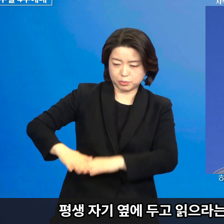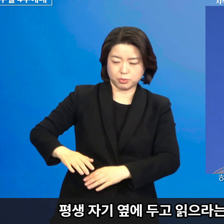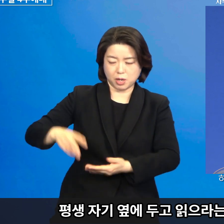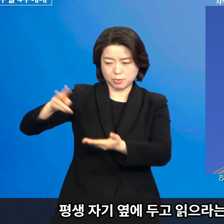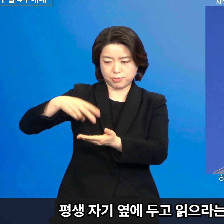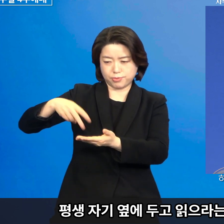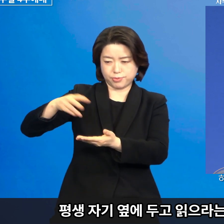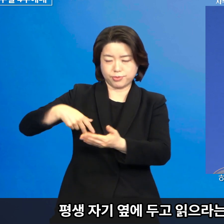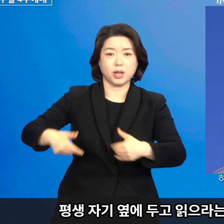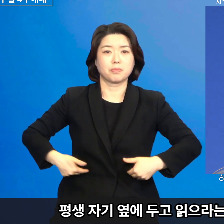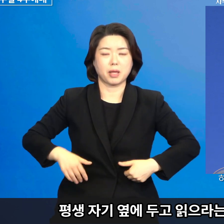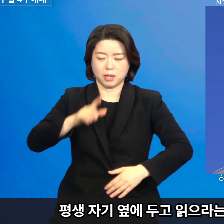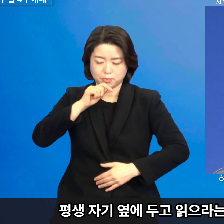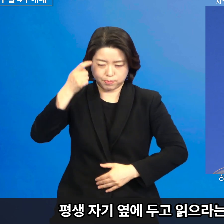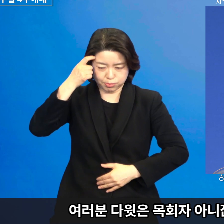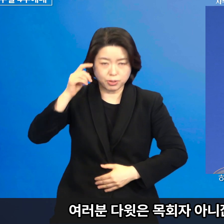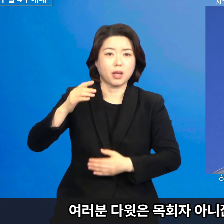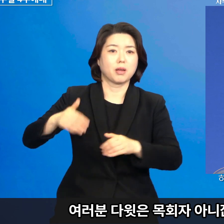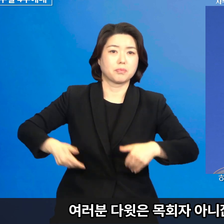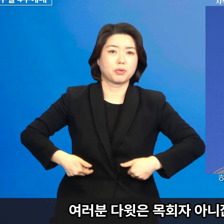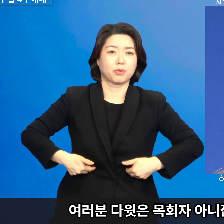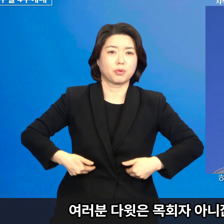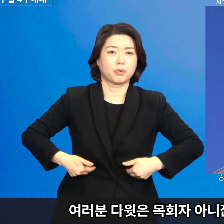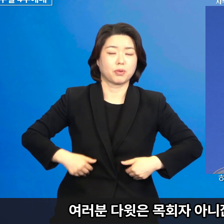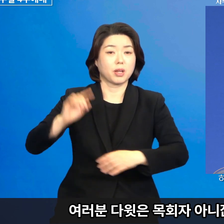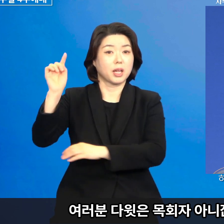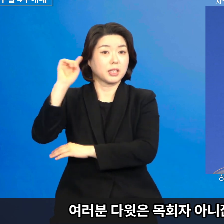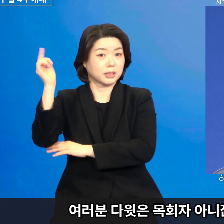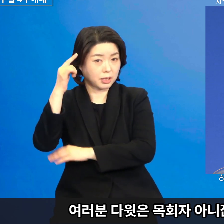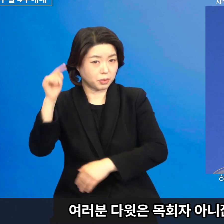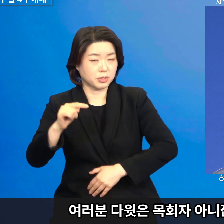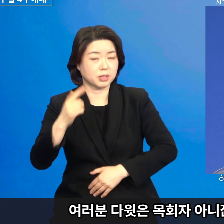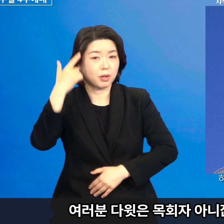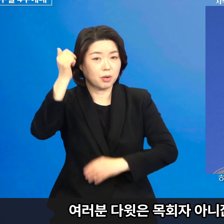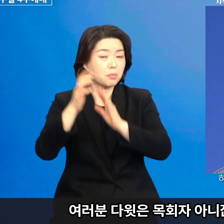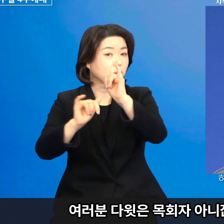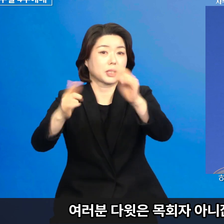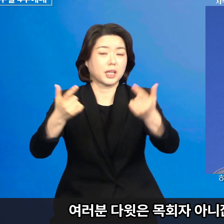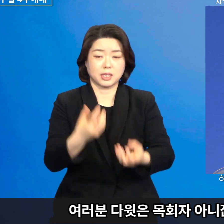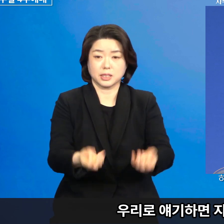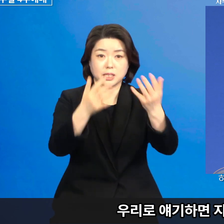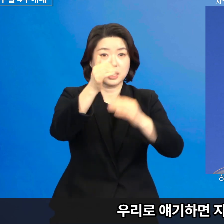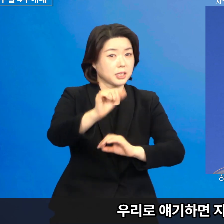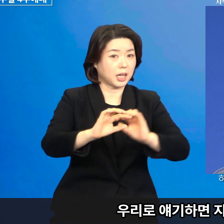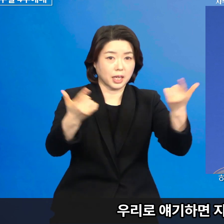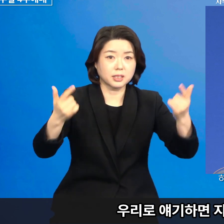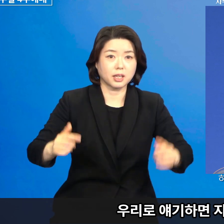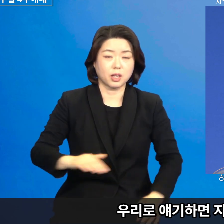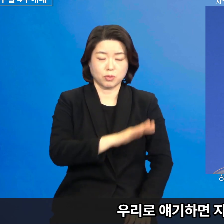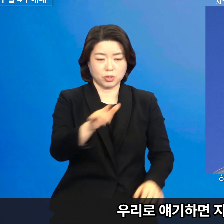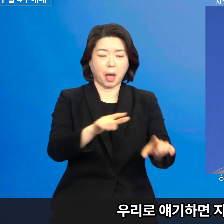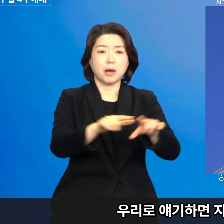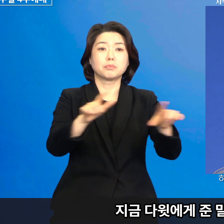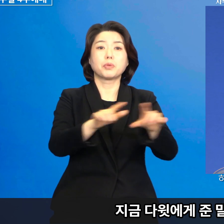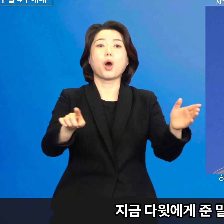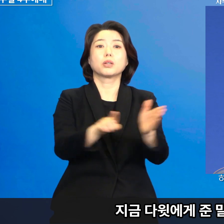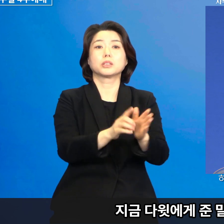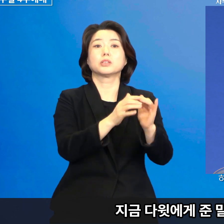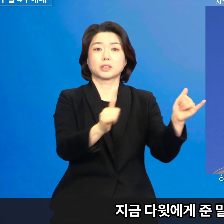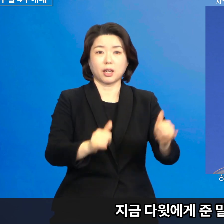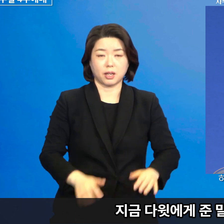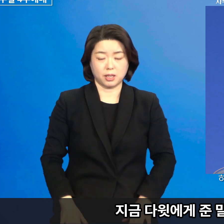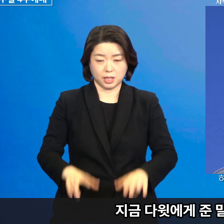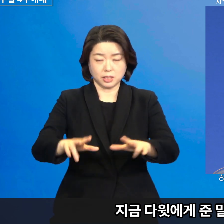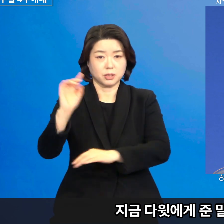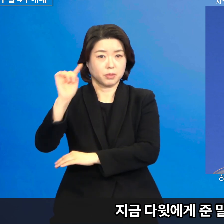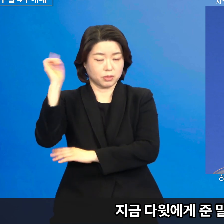겁니다. 묵상하라는 겁니다. 여러분, 다윗은 목회자 아니잖아요. 제사장 아니잖아요. 우리를 얘기하면 지금 평신도잖아요. 지금